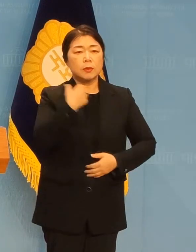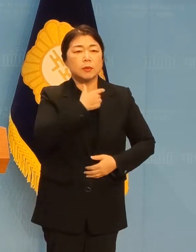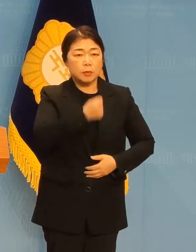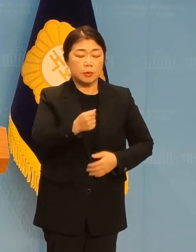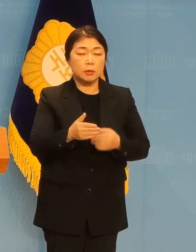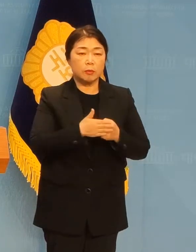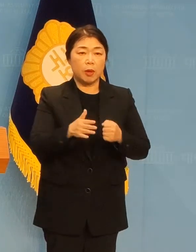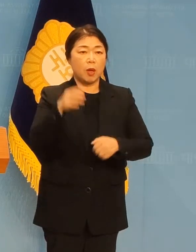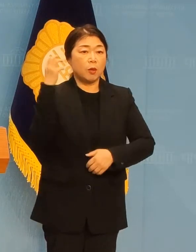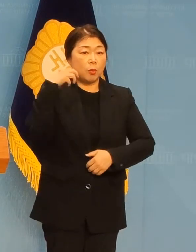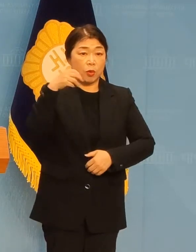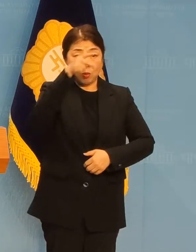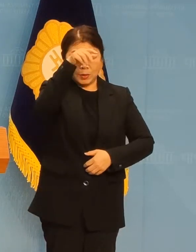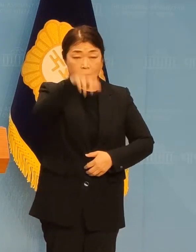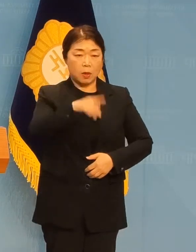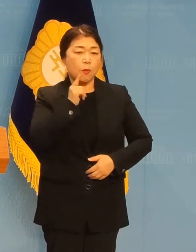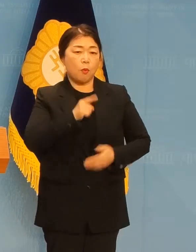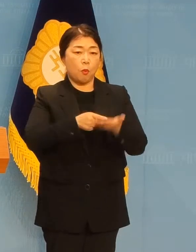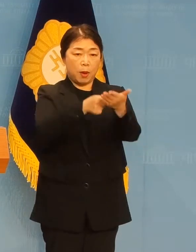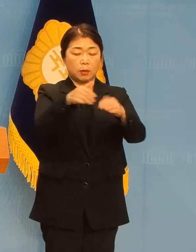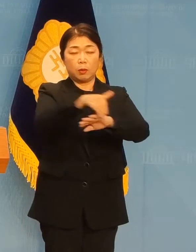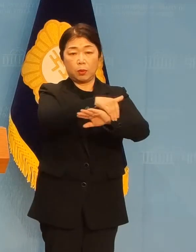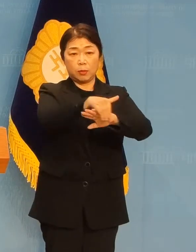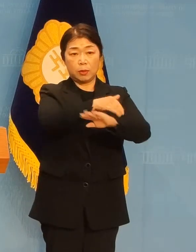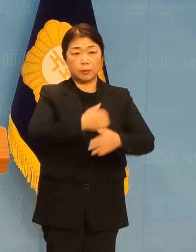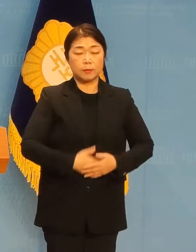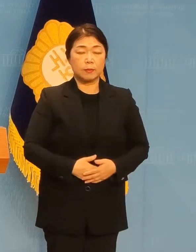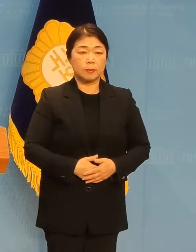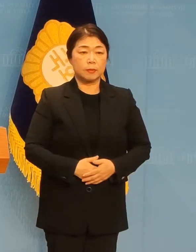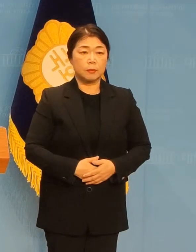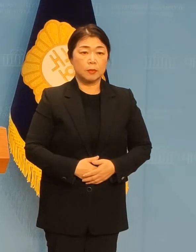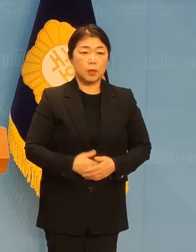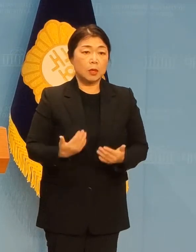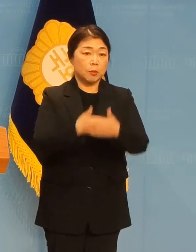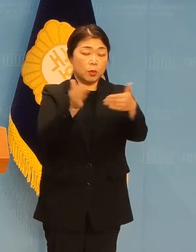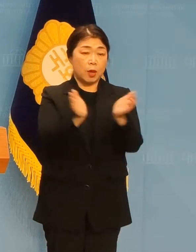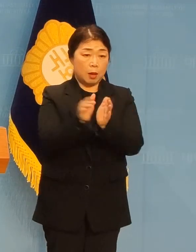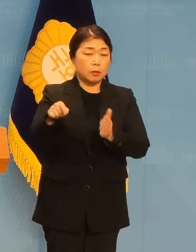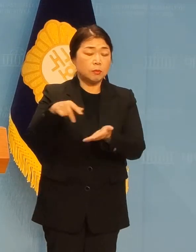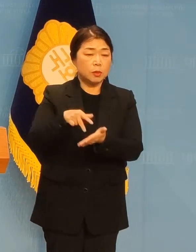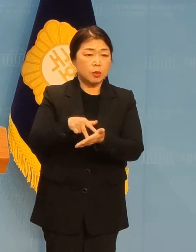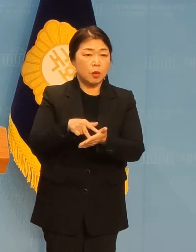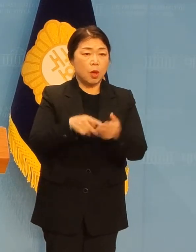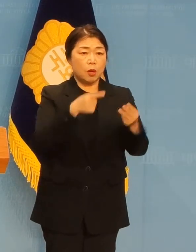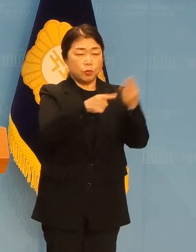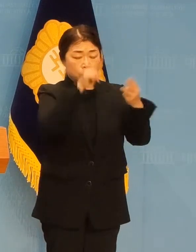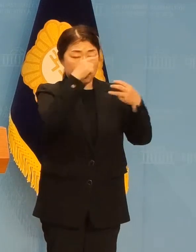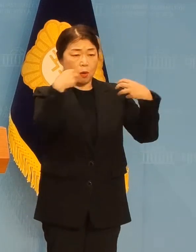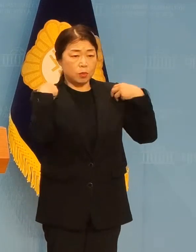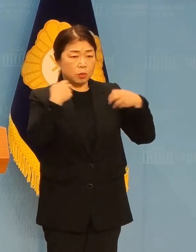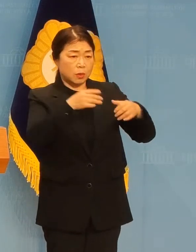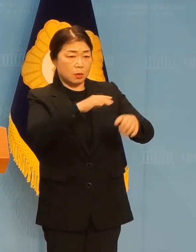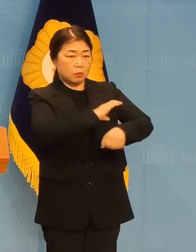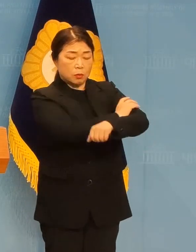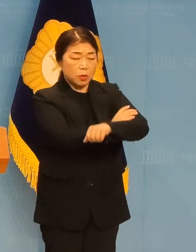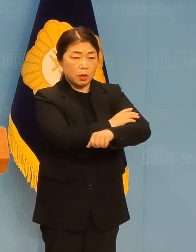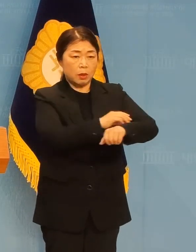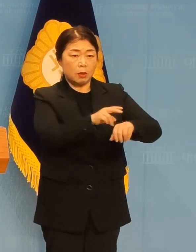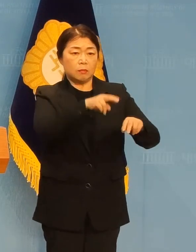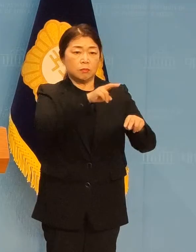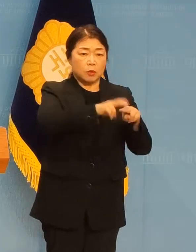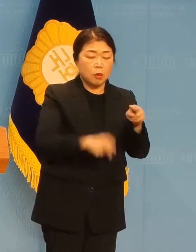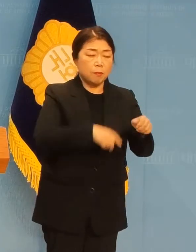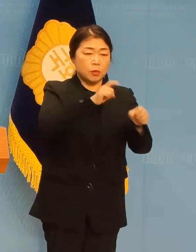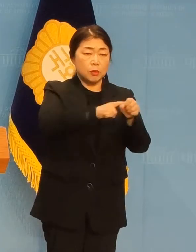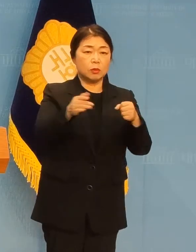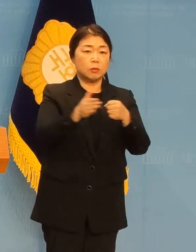예정입니다. 진보당의 국회의원 당선은 윤석열 독재 정권 퇴진을 위해 정당들이 힘을 합치라. 그래서